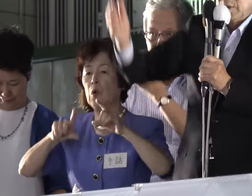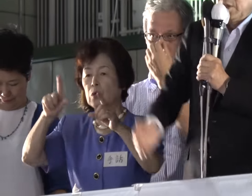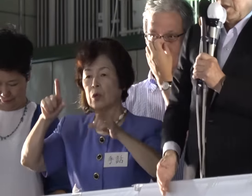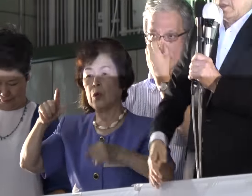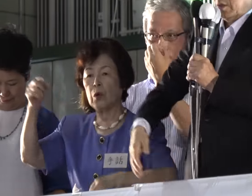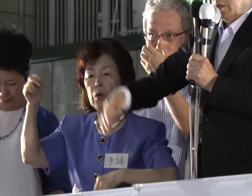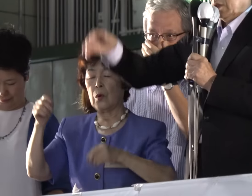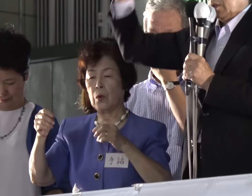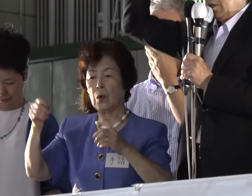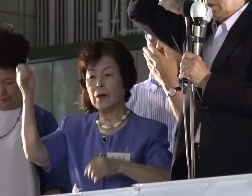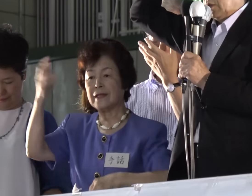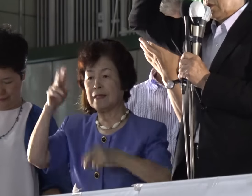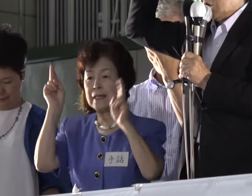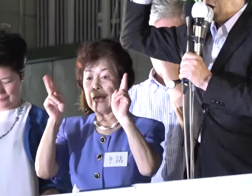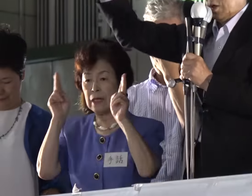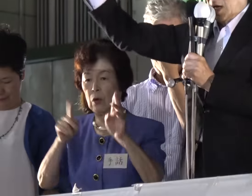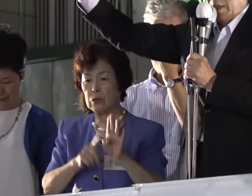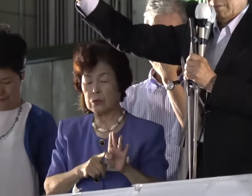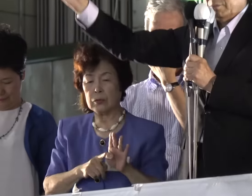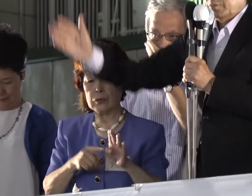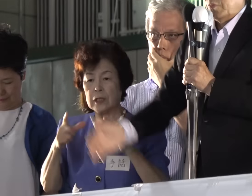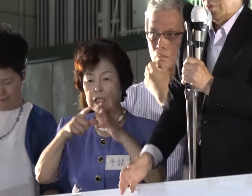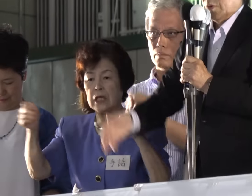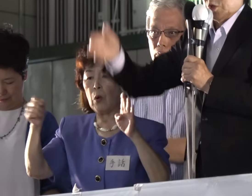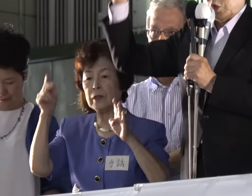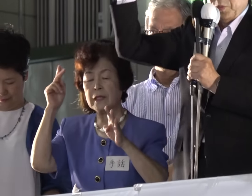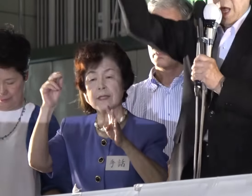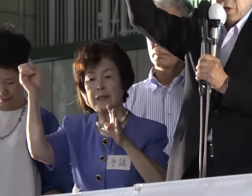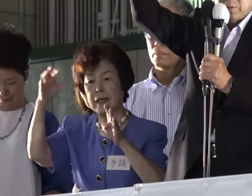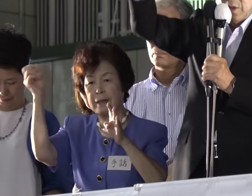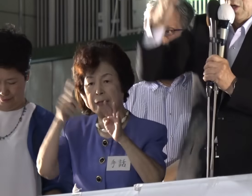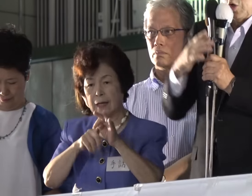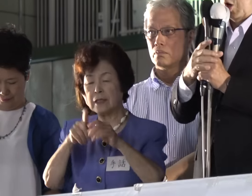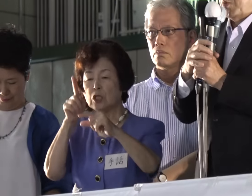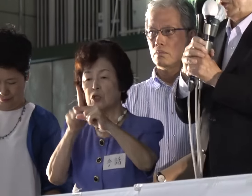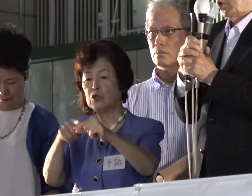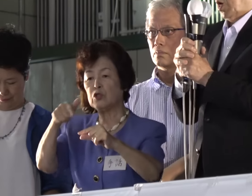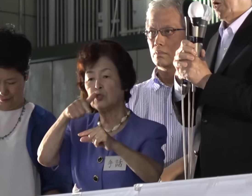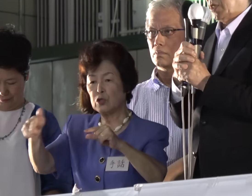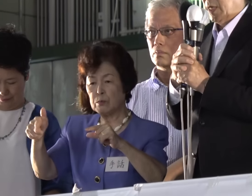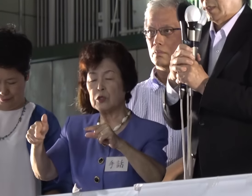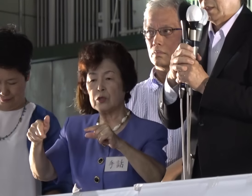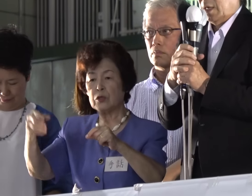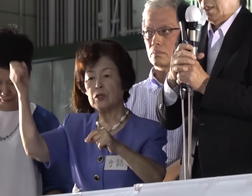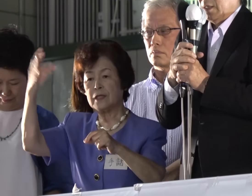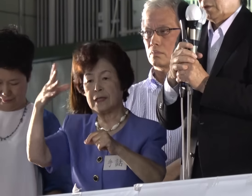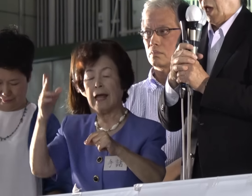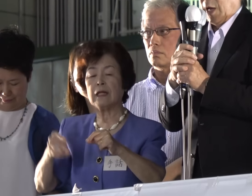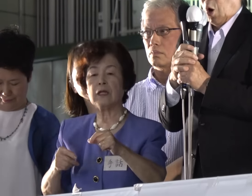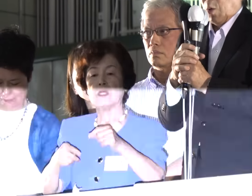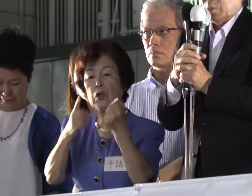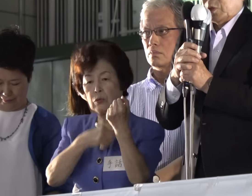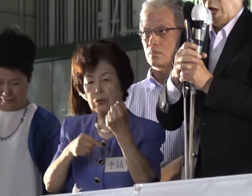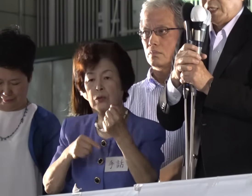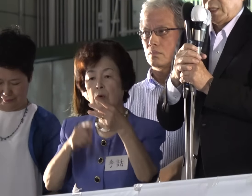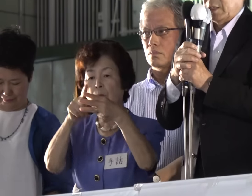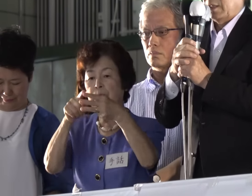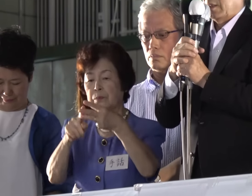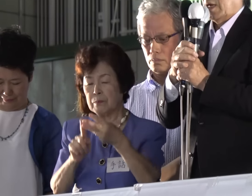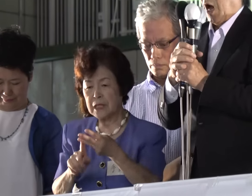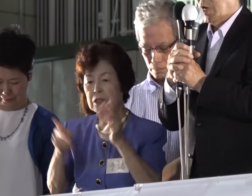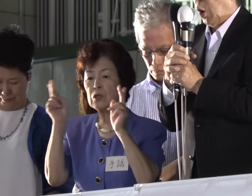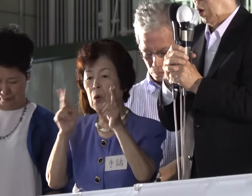力、日本原電、中部電力、この3つの会社に停炉、停